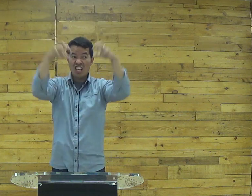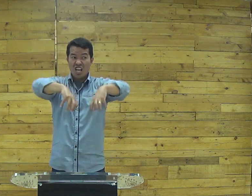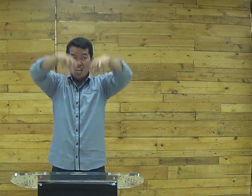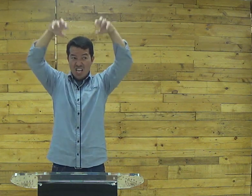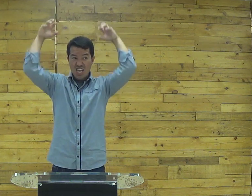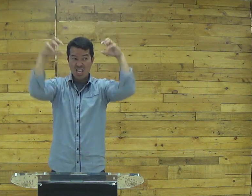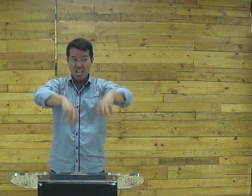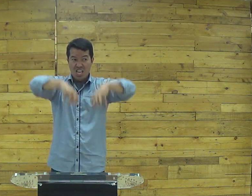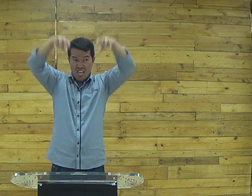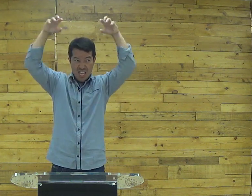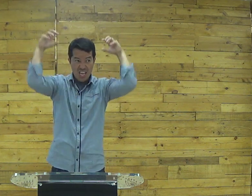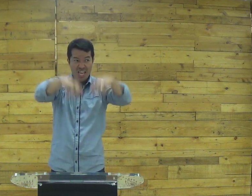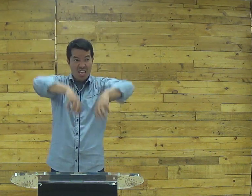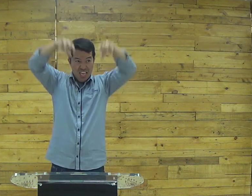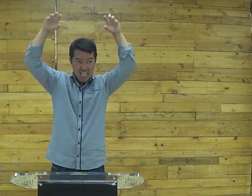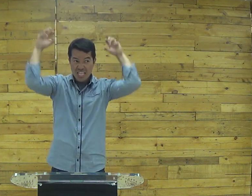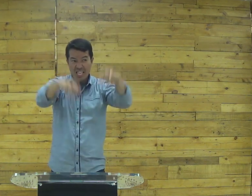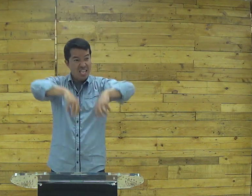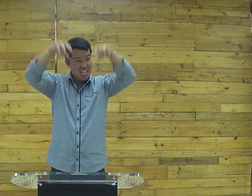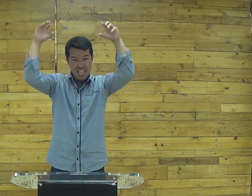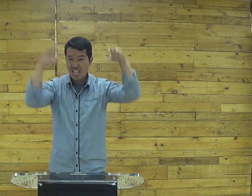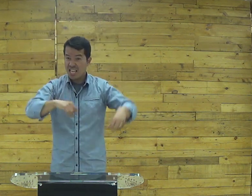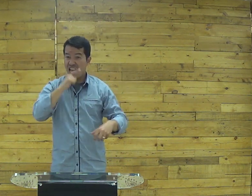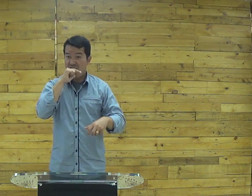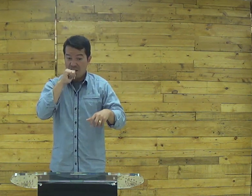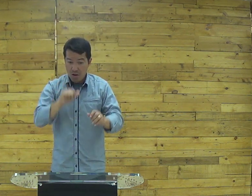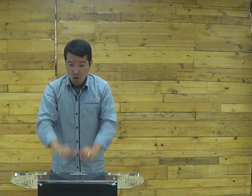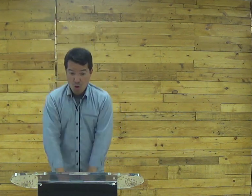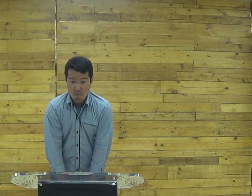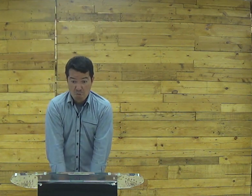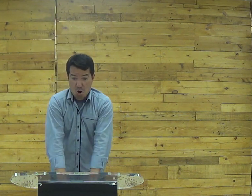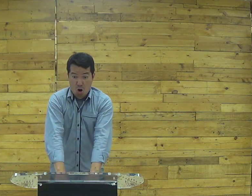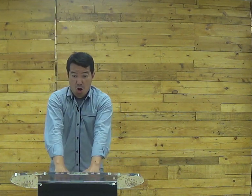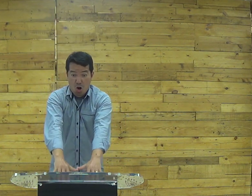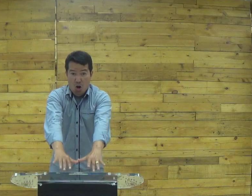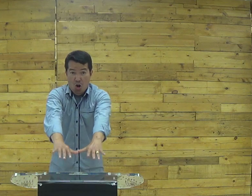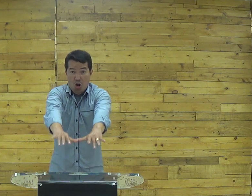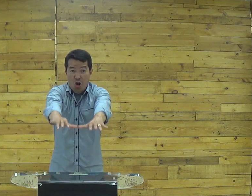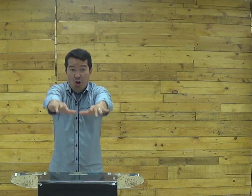se abrem e há chuva naquele lugar. Água,